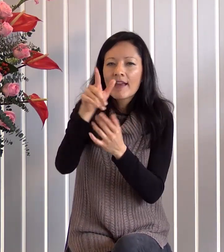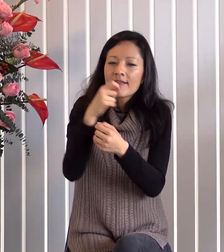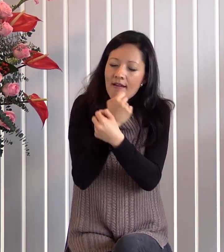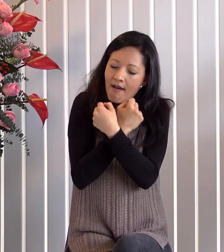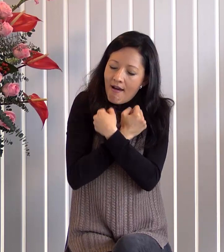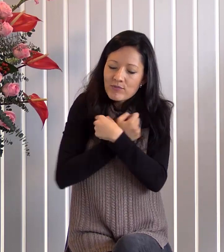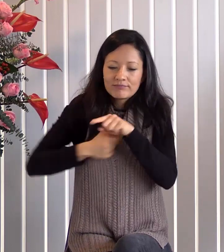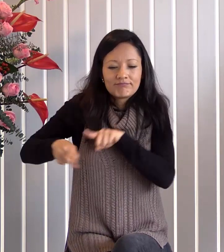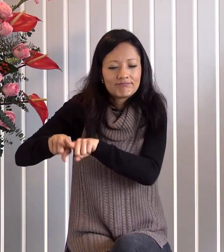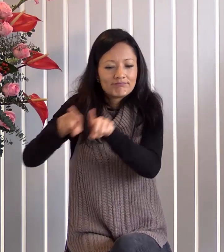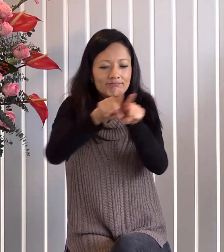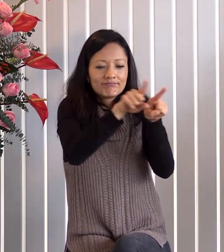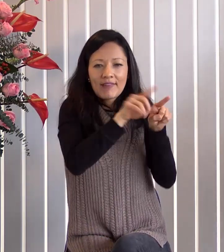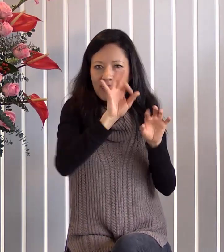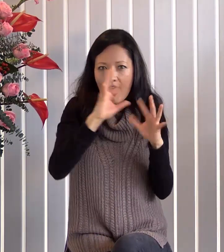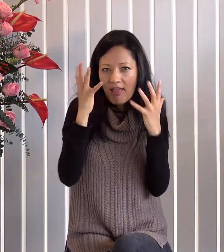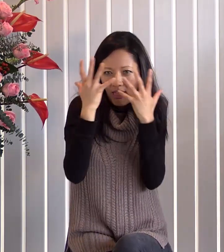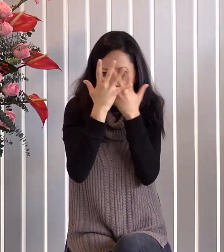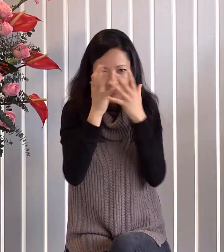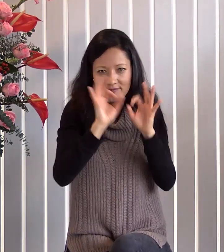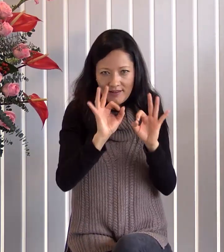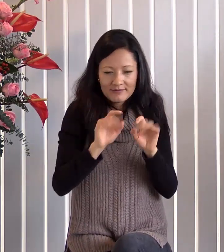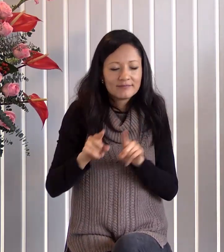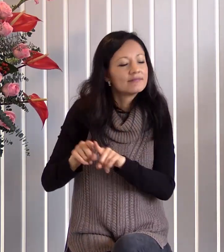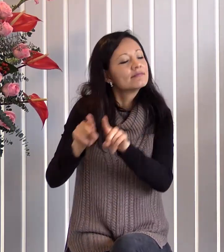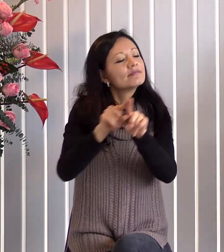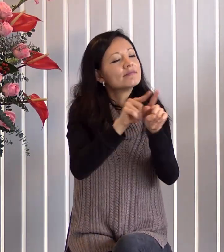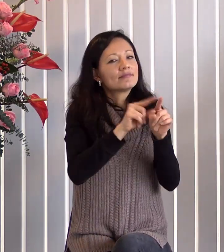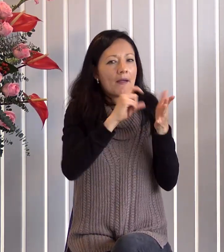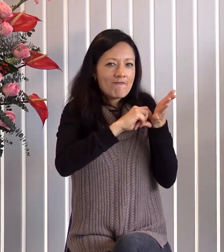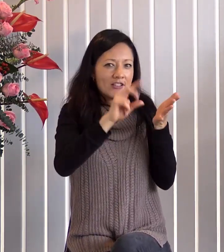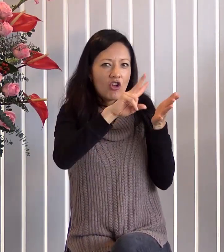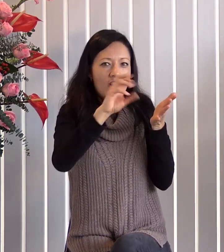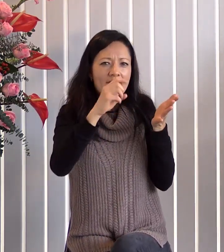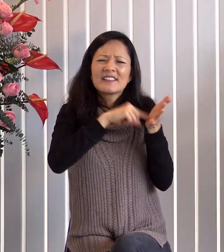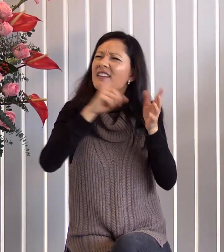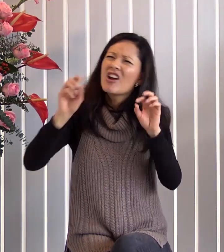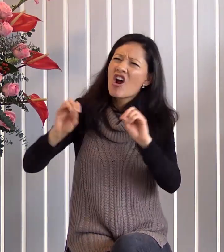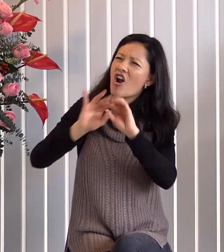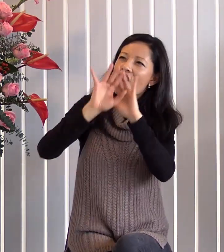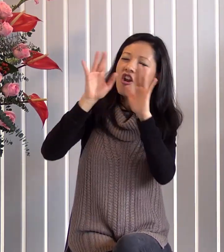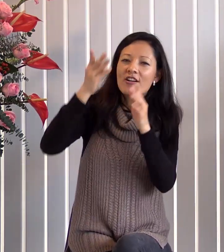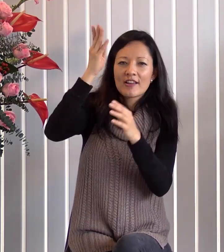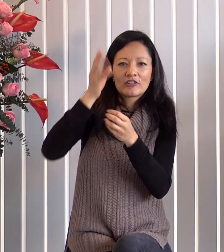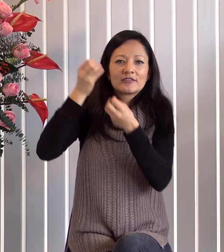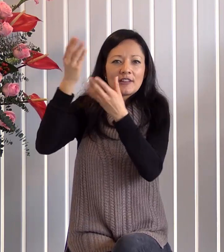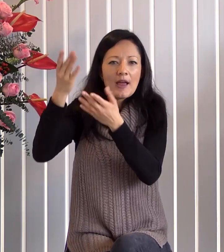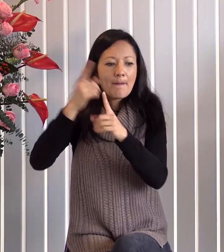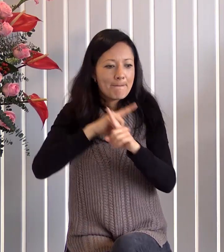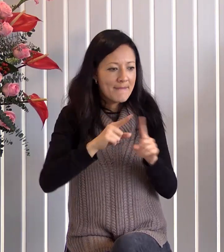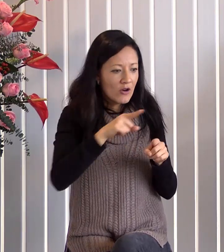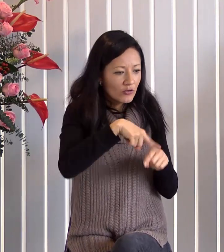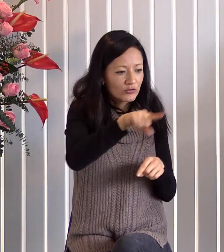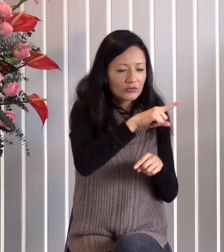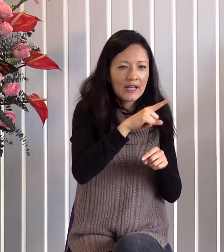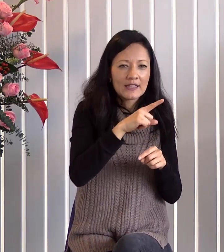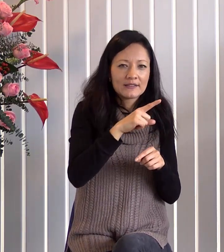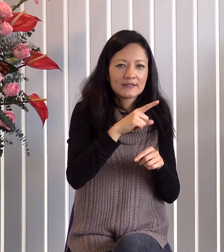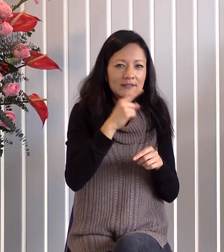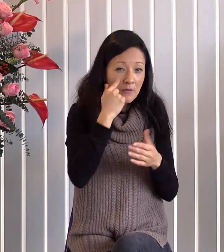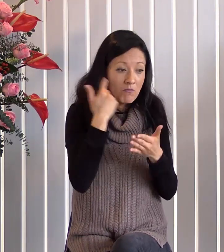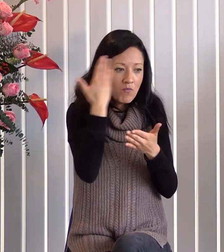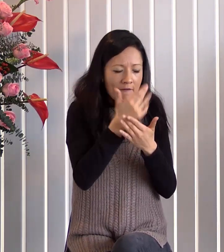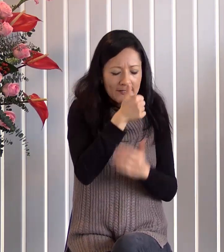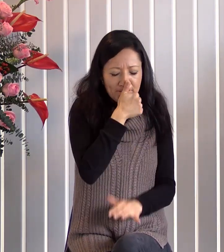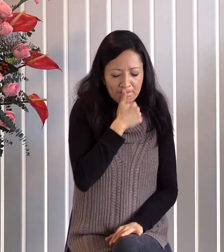no fingido. Versículo 20, pues qué gloria es si pecando sois abofeteados y lo soportáis, mas si haciendo